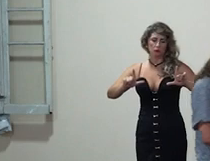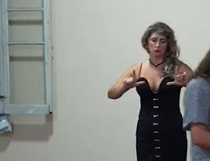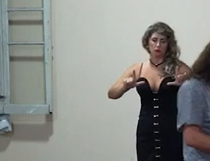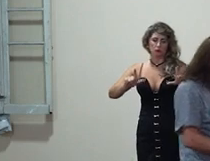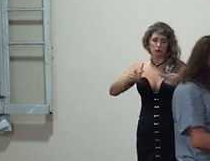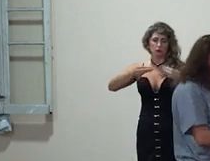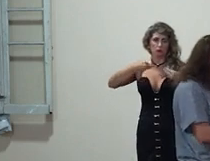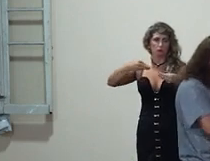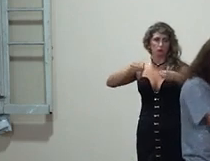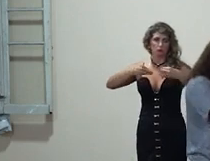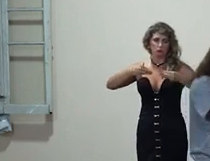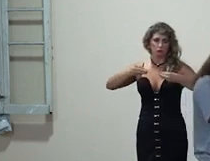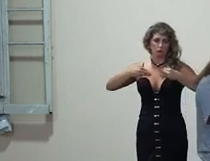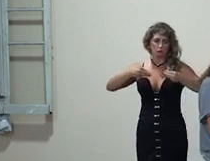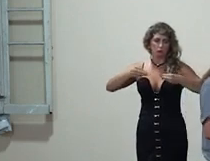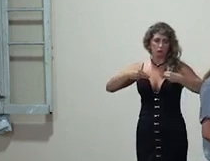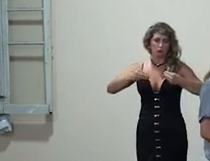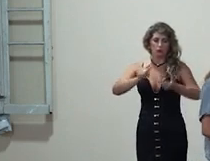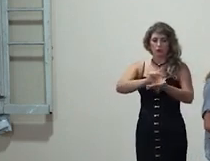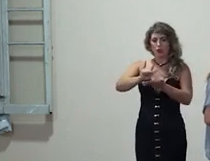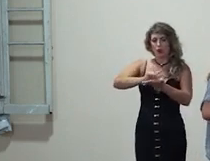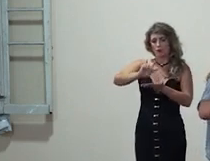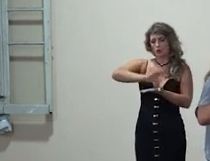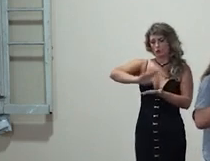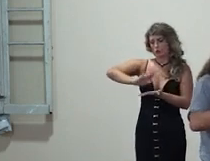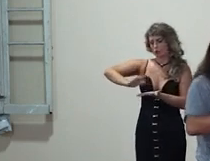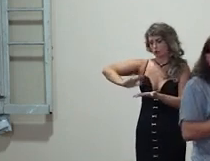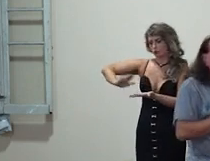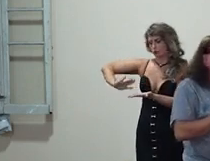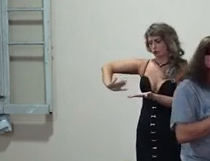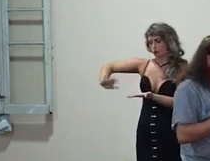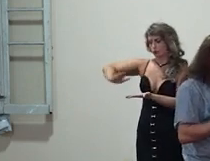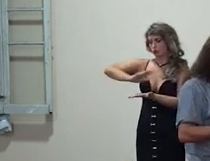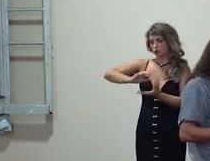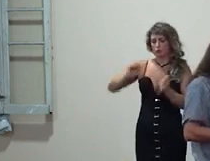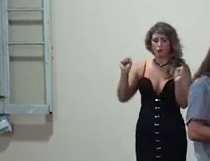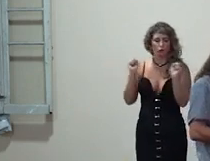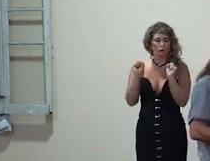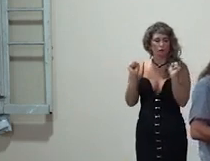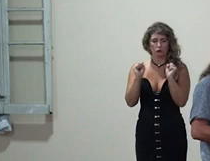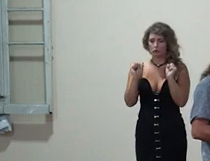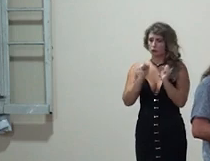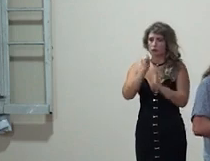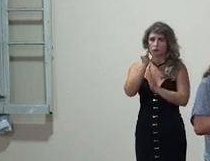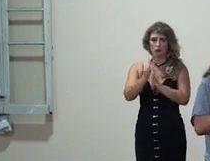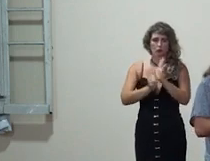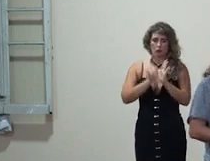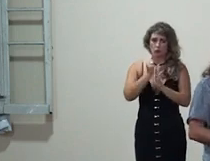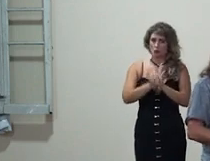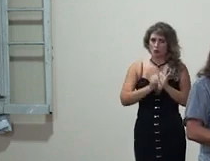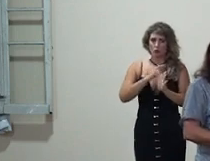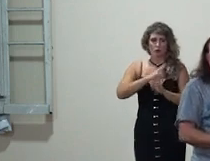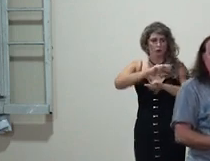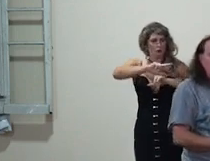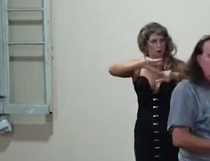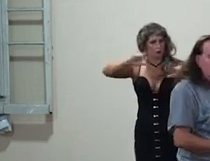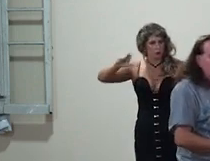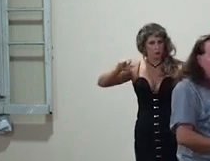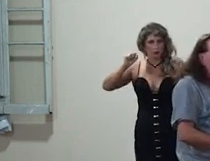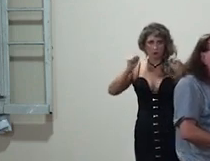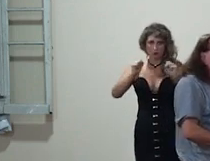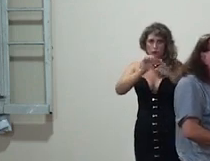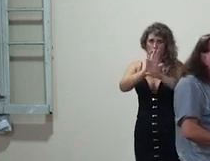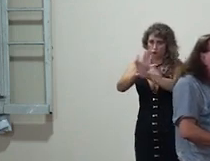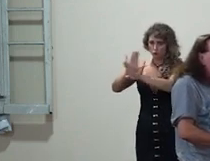de plástico, não vai estragar, vai ser mesmo, vai limpar. Então a gente, eu pelo menos eu adoro para limpar. Então tem várias coisas que a gente pode fazer